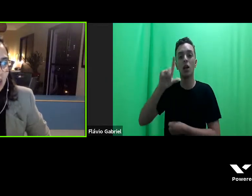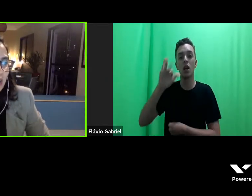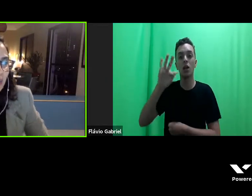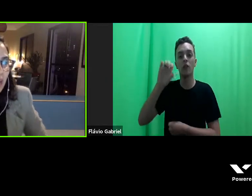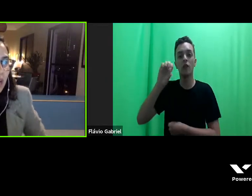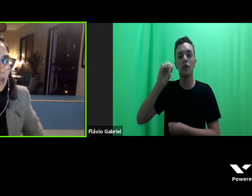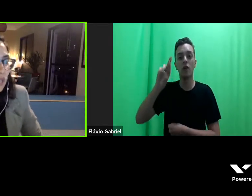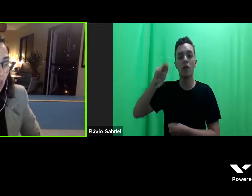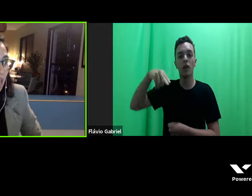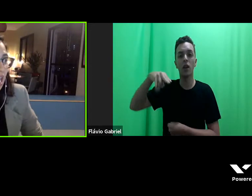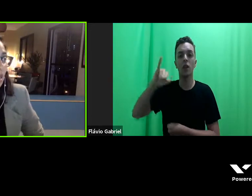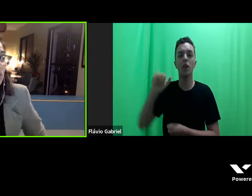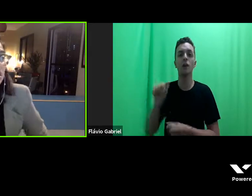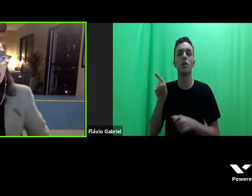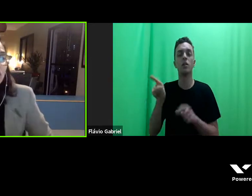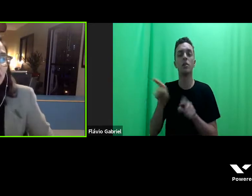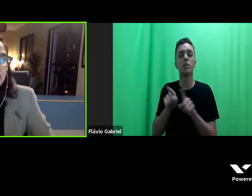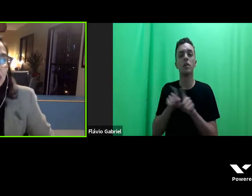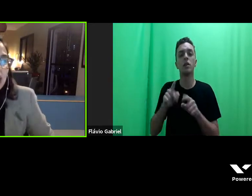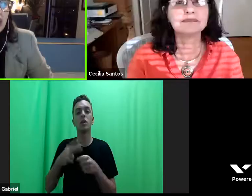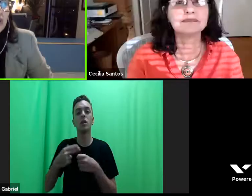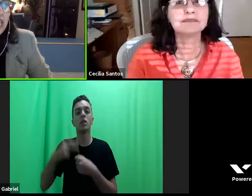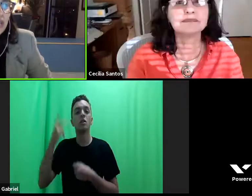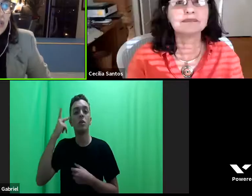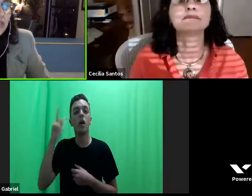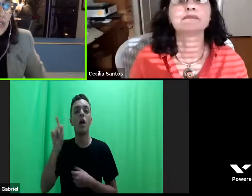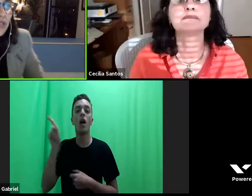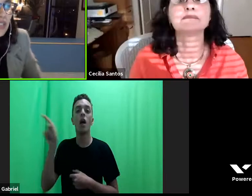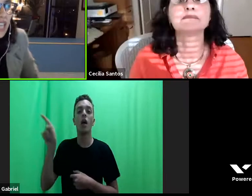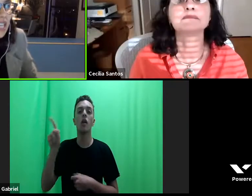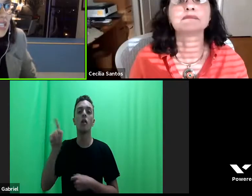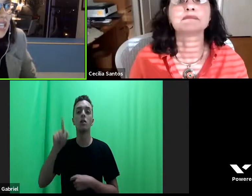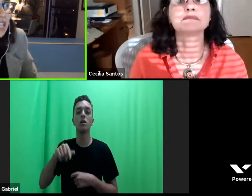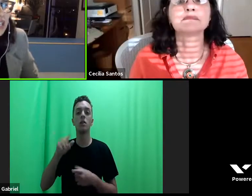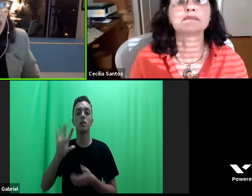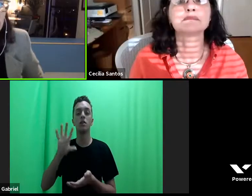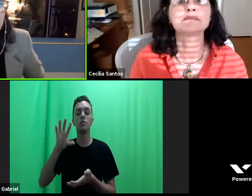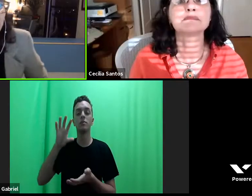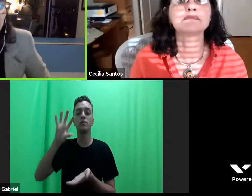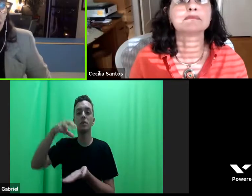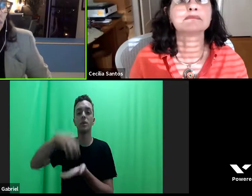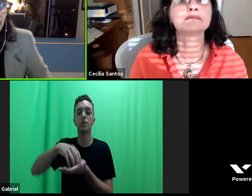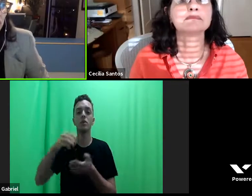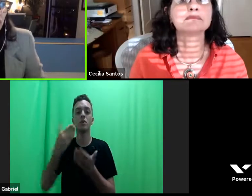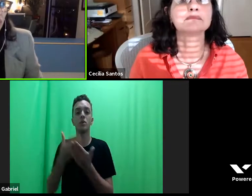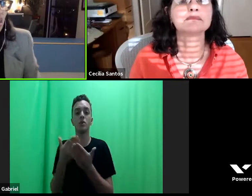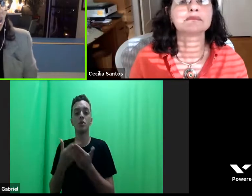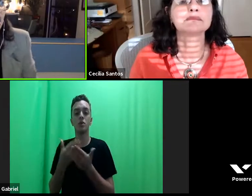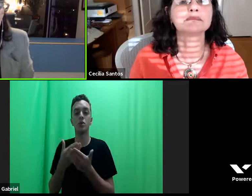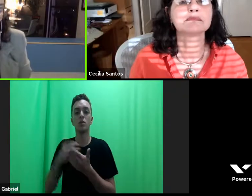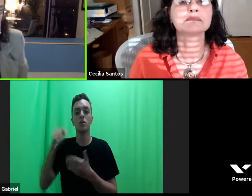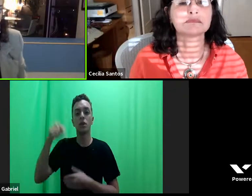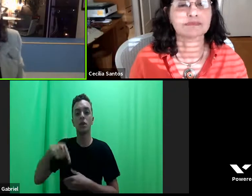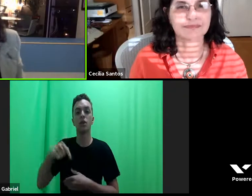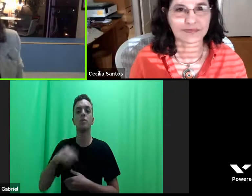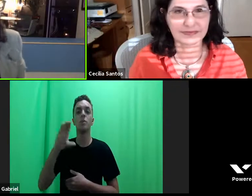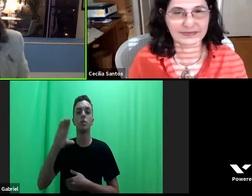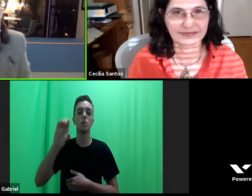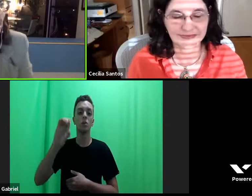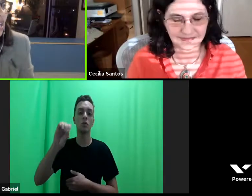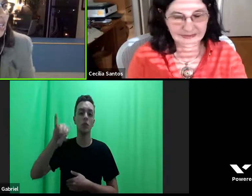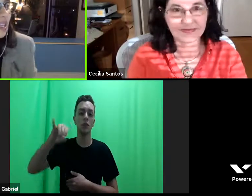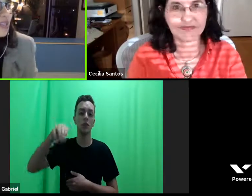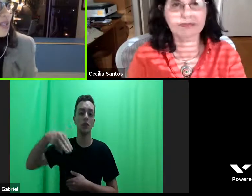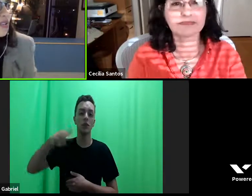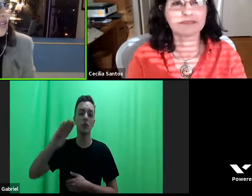Universidade de São Paulo, ela é pesquisadora permanente do Centro de Estudos Sociais da Universidade de Coimbra e professora